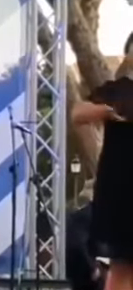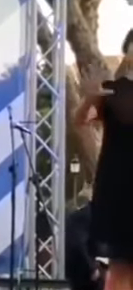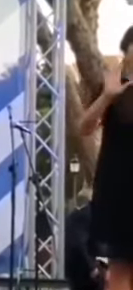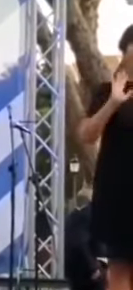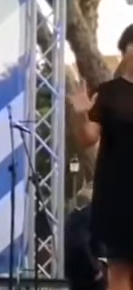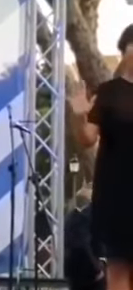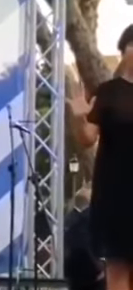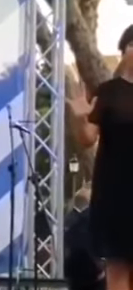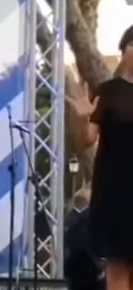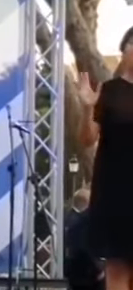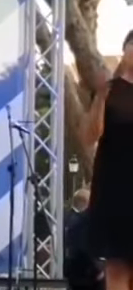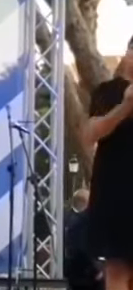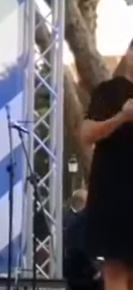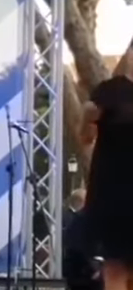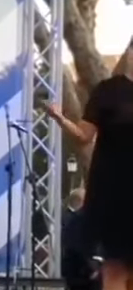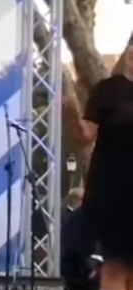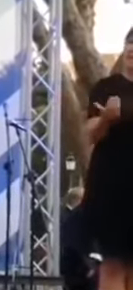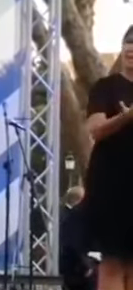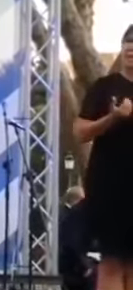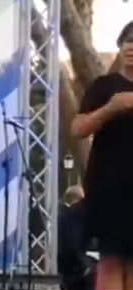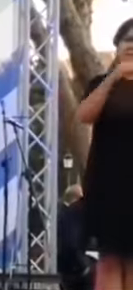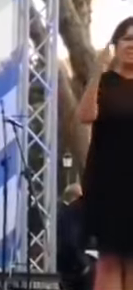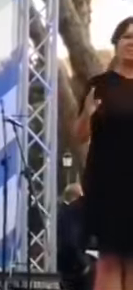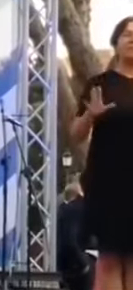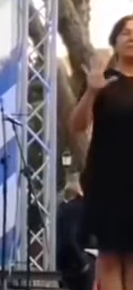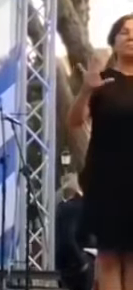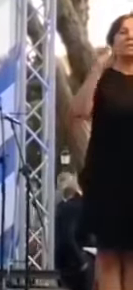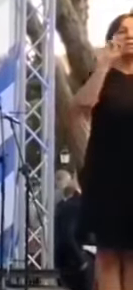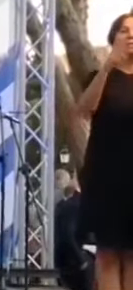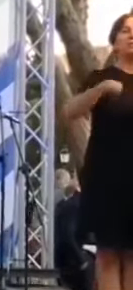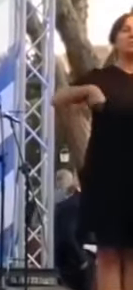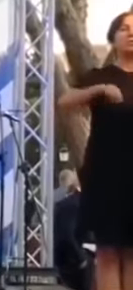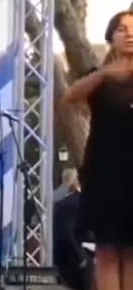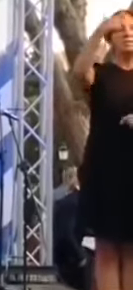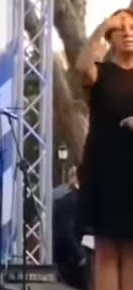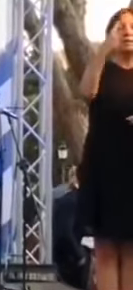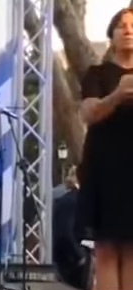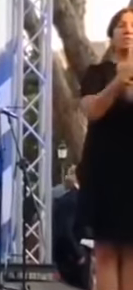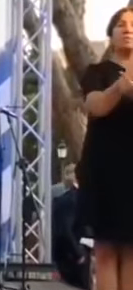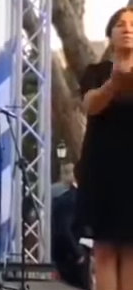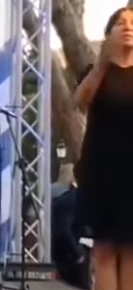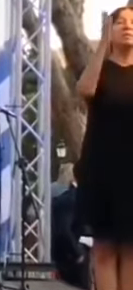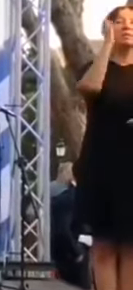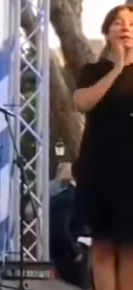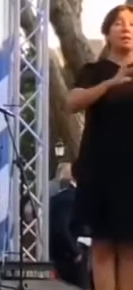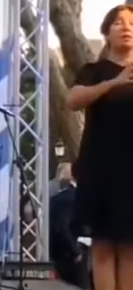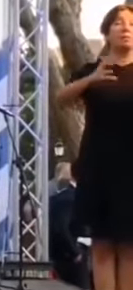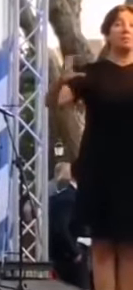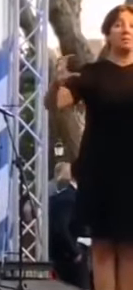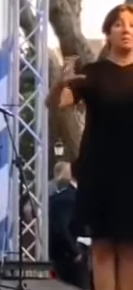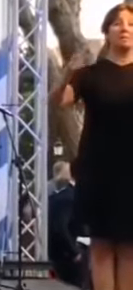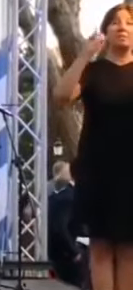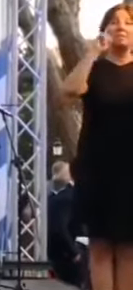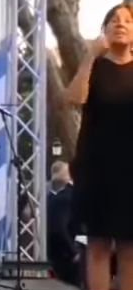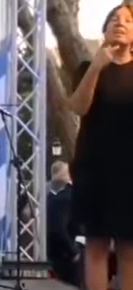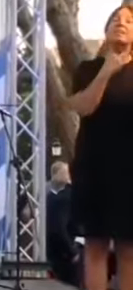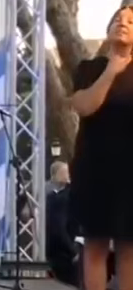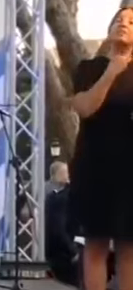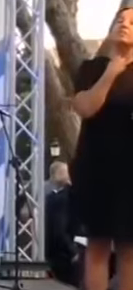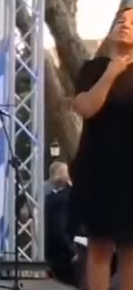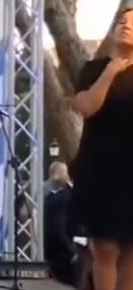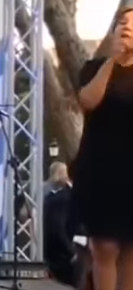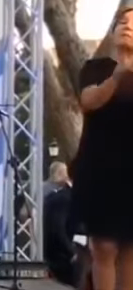mollate. Per cui bene la cassa integrazione, ma secondo noi lo Stato dovrebbe dire: caro imprenditore, se hai